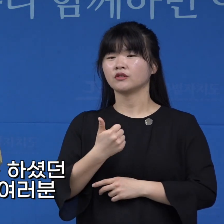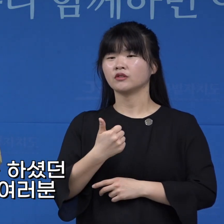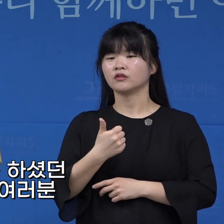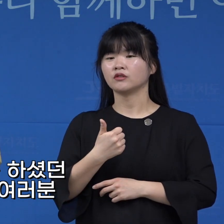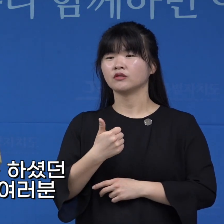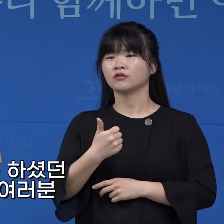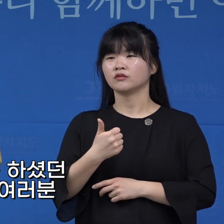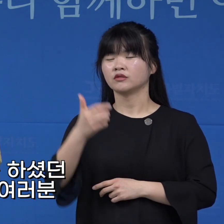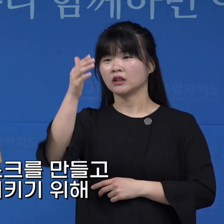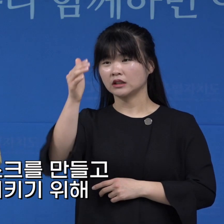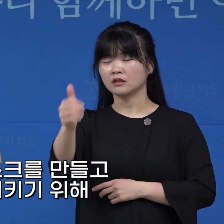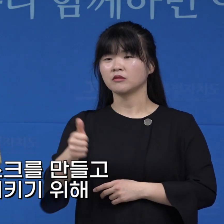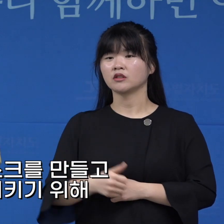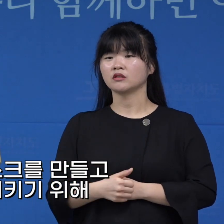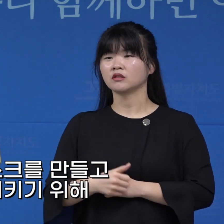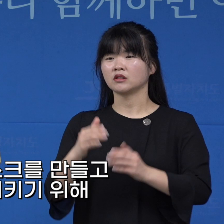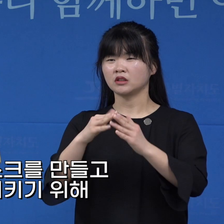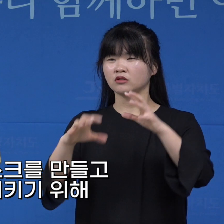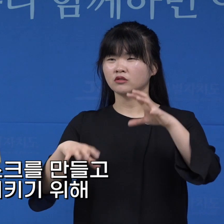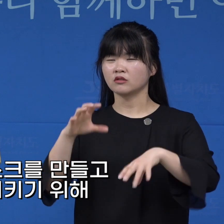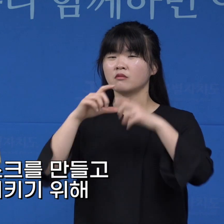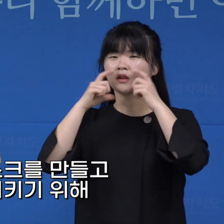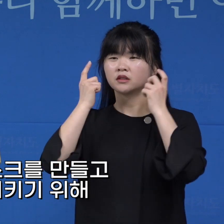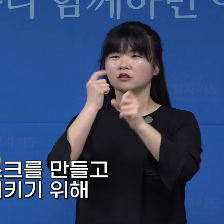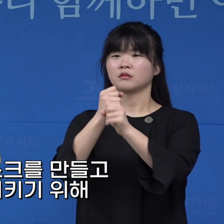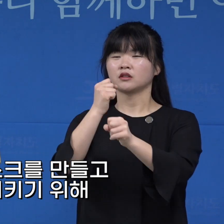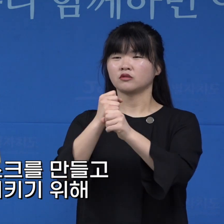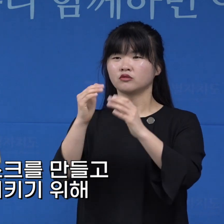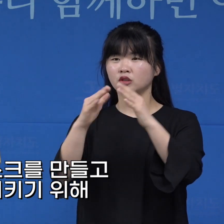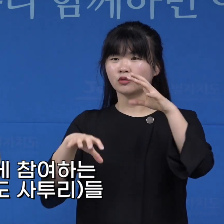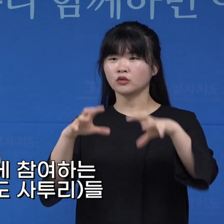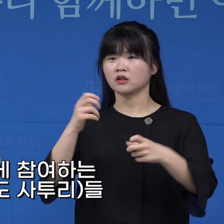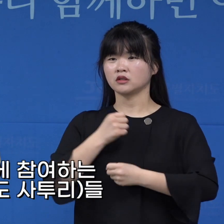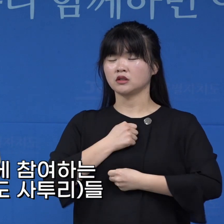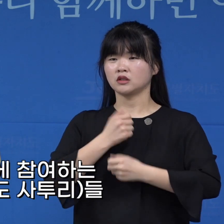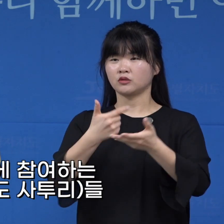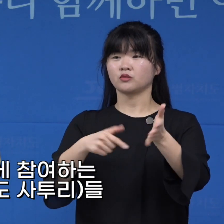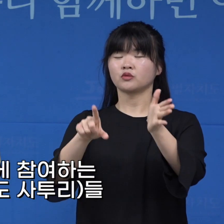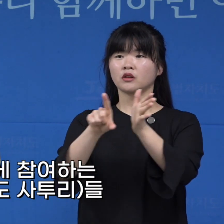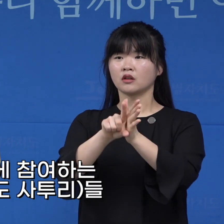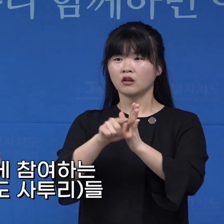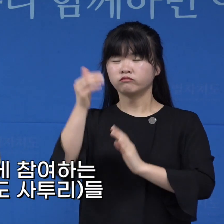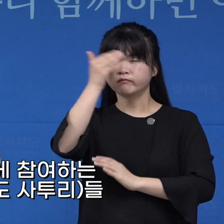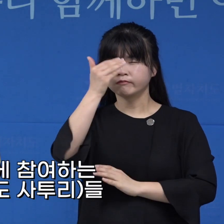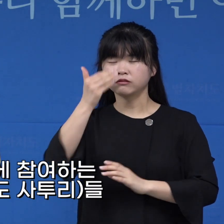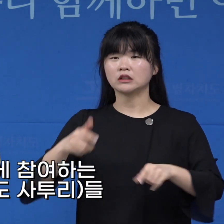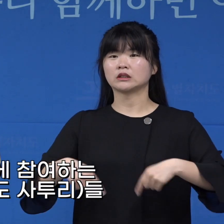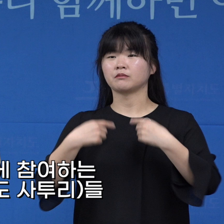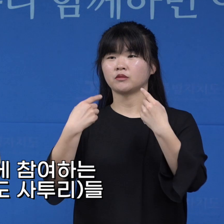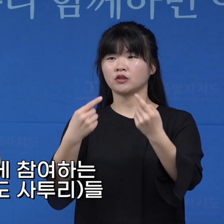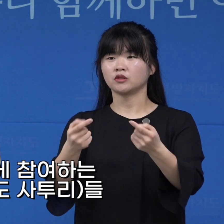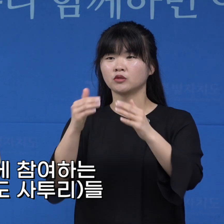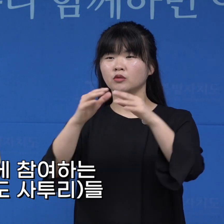점주 여러분 그리고 이웃을 위해 마스크를 만들고 우리 동네를 지키기 위해 구석구석 방역에 참여하는